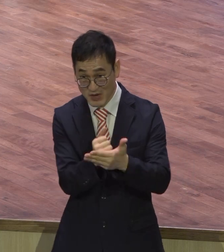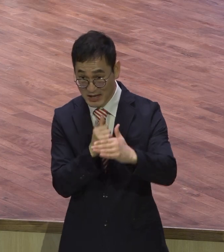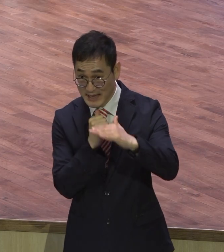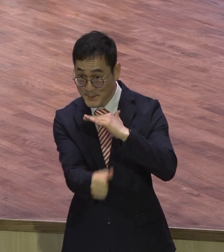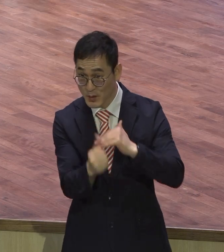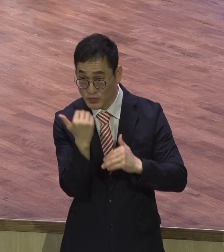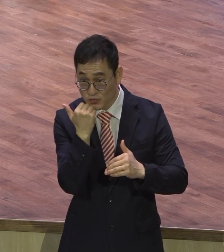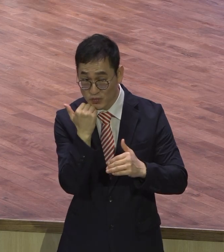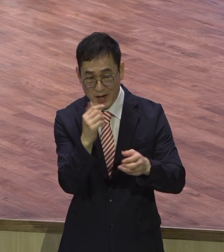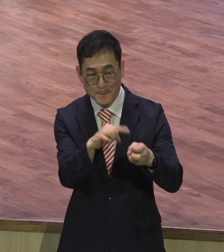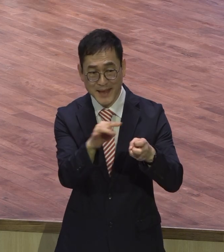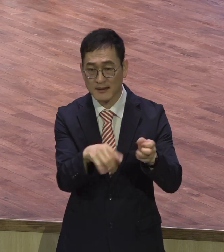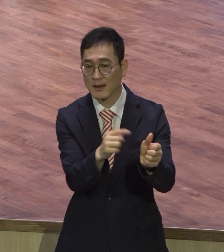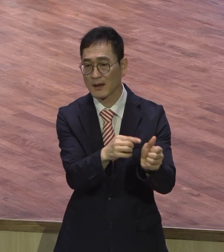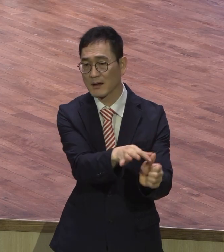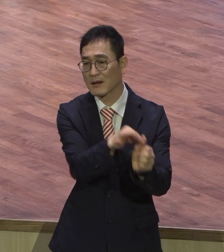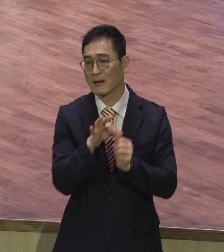세리마테를 집어넣었어요.